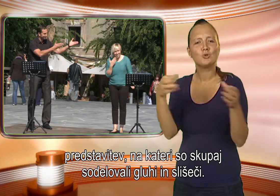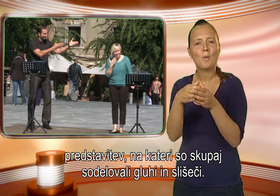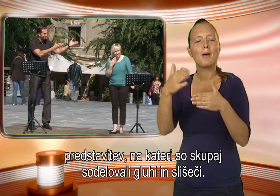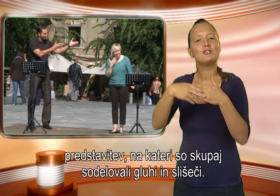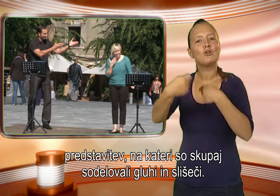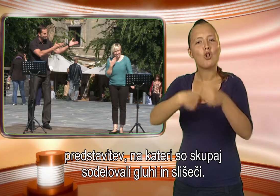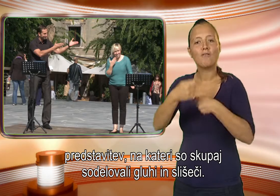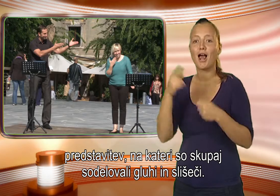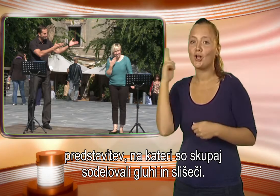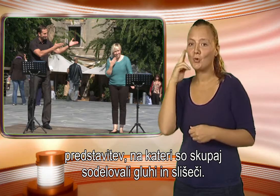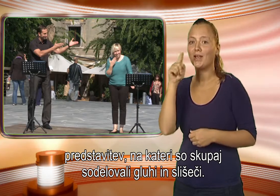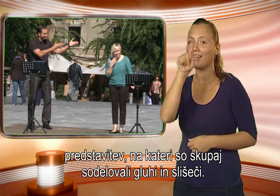in slišeči.